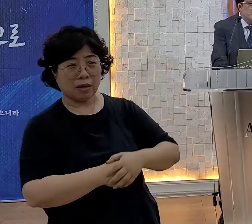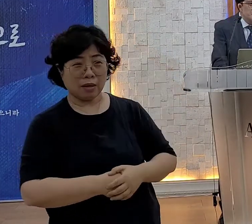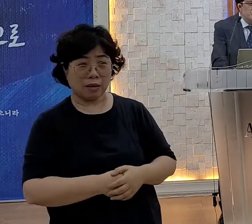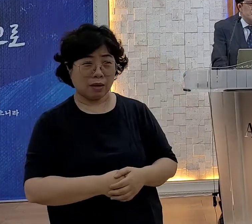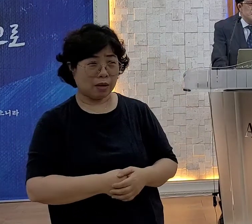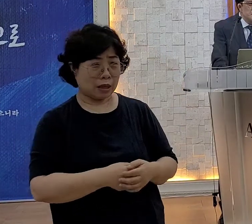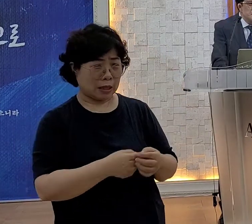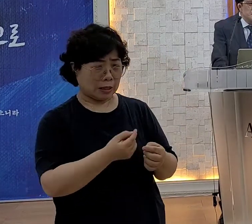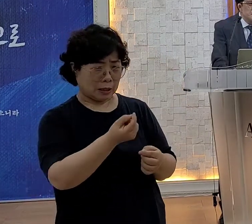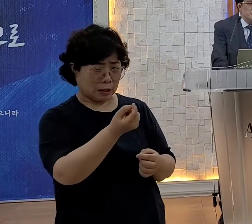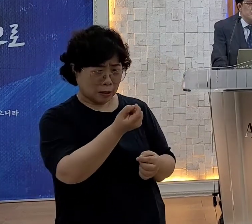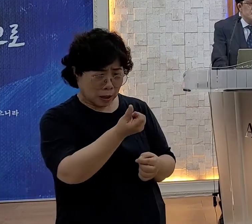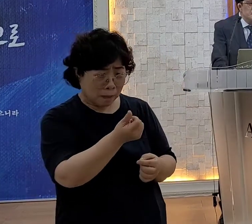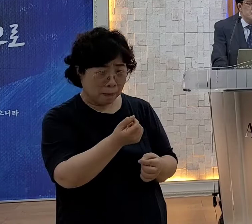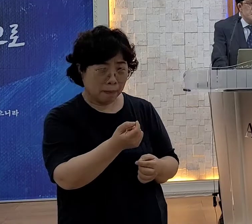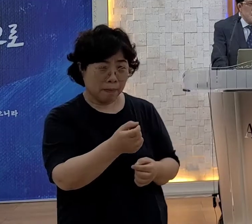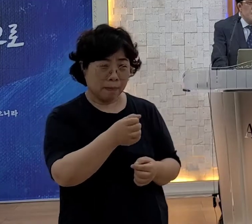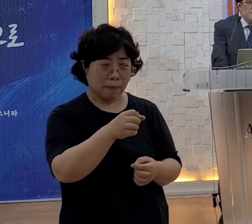보일까요?